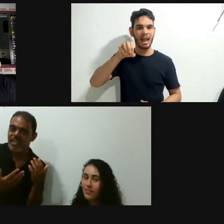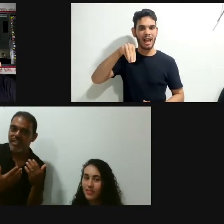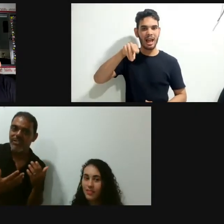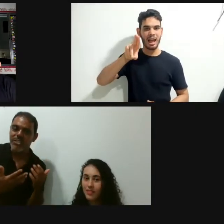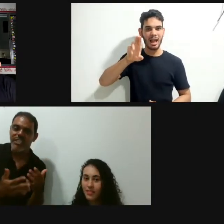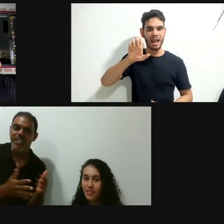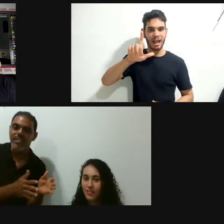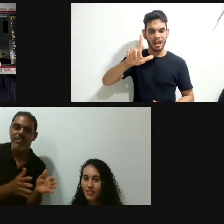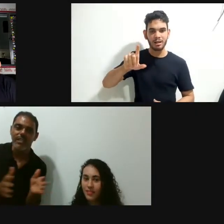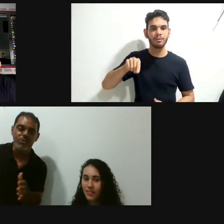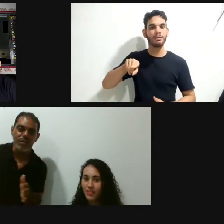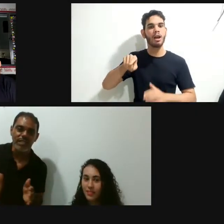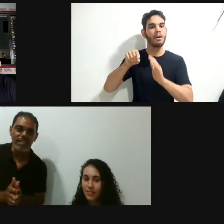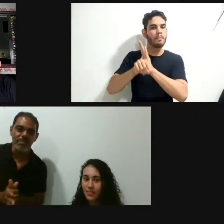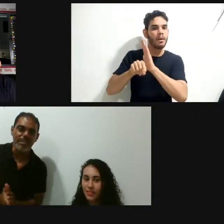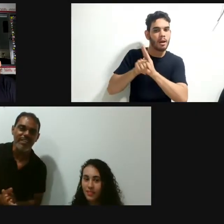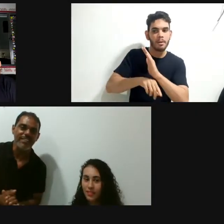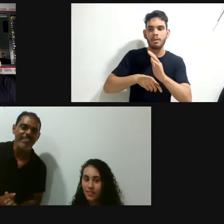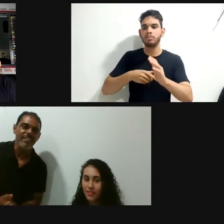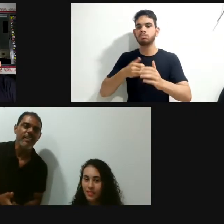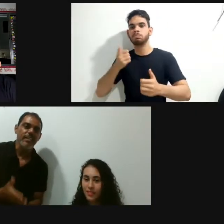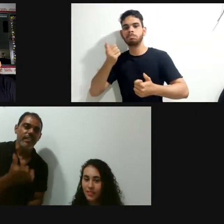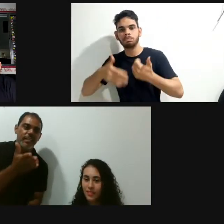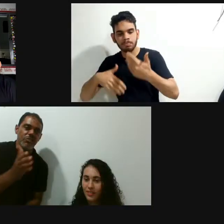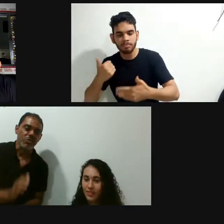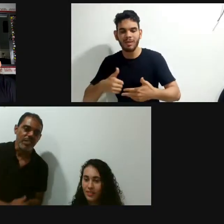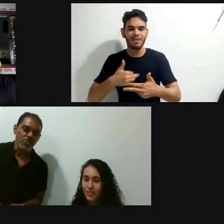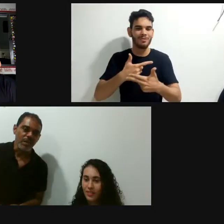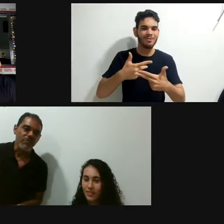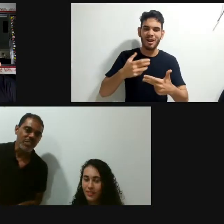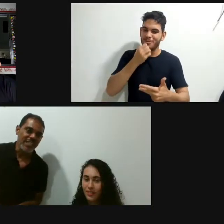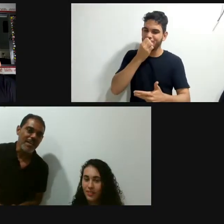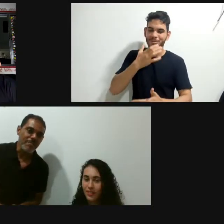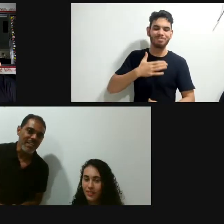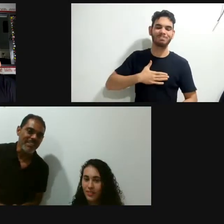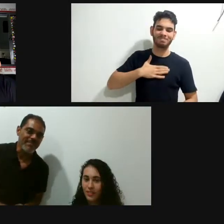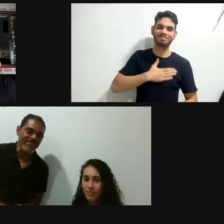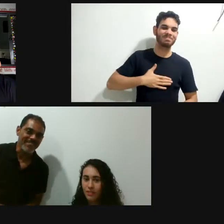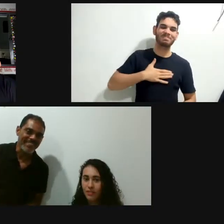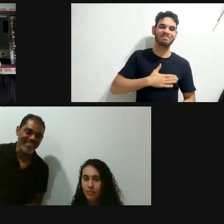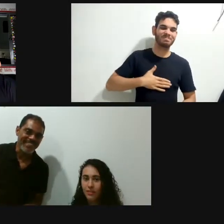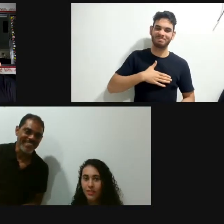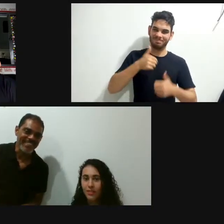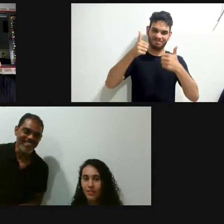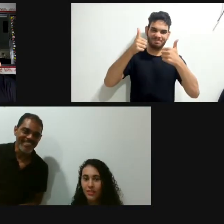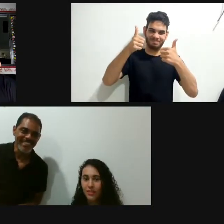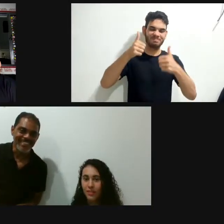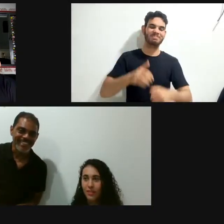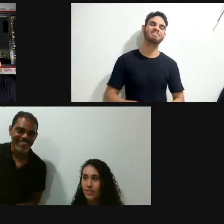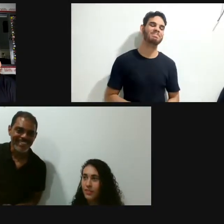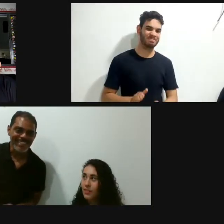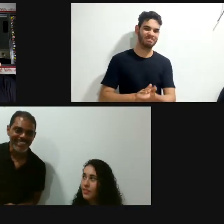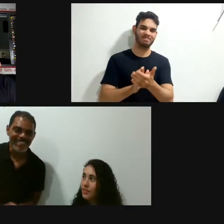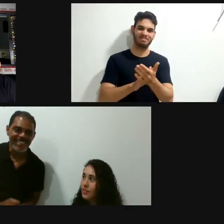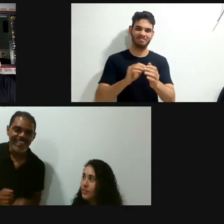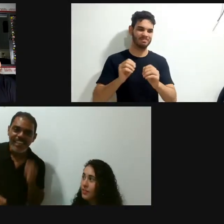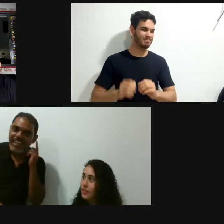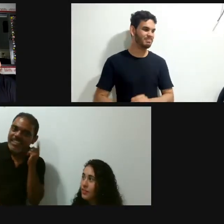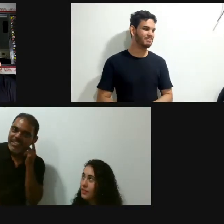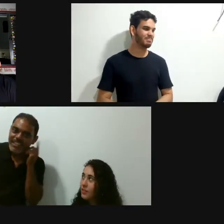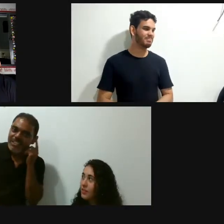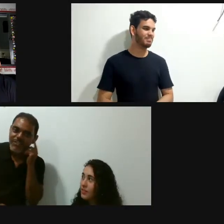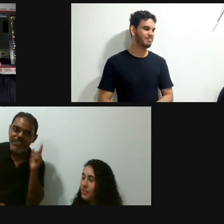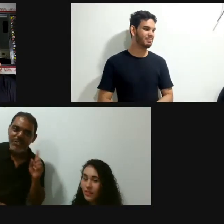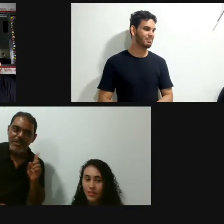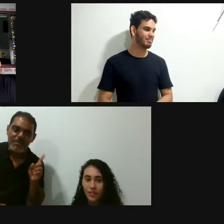você aqui, gostei da sua dinâmica. Obrigado. E sucesso para você também. Recíproco em dobro. Ó,